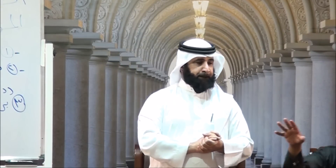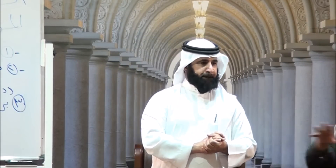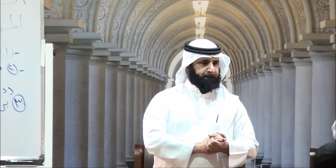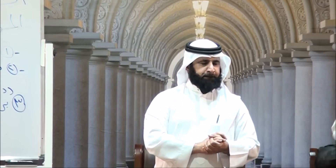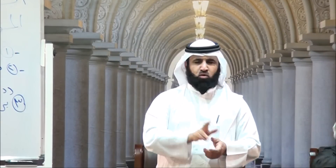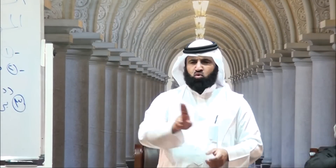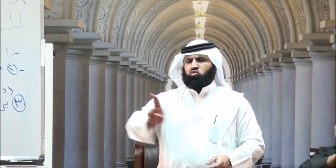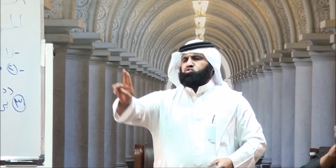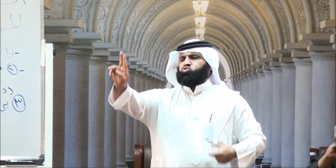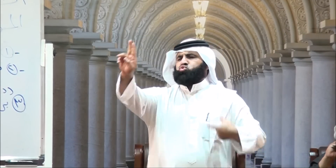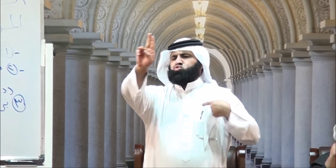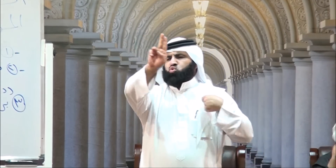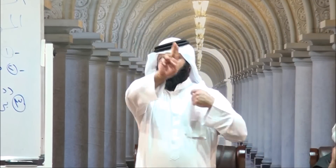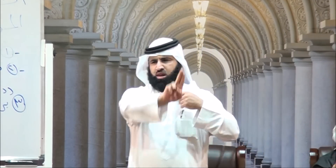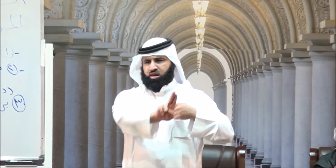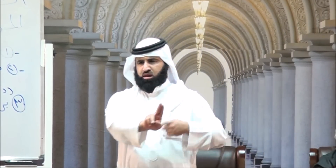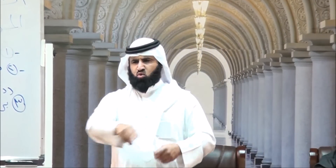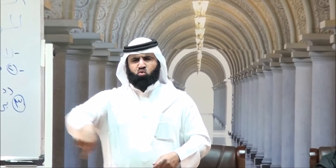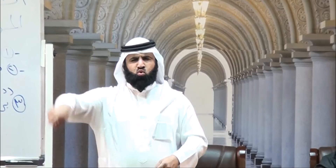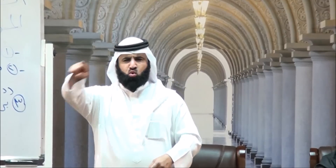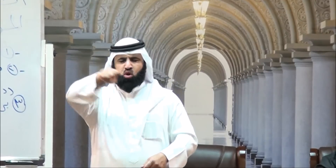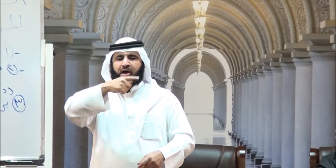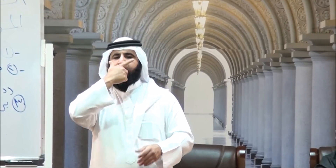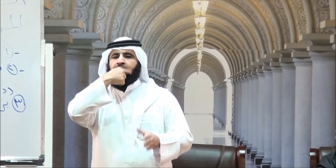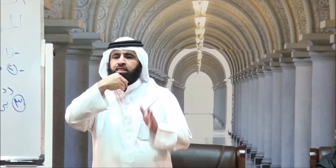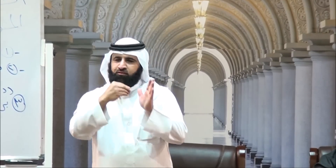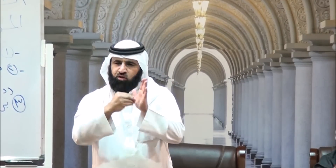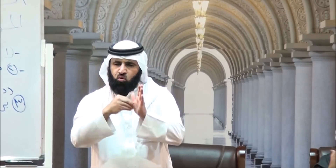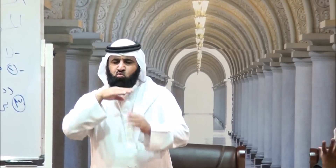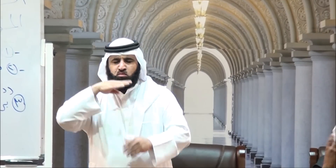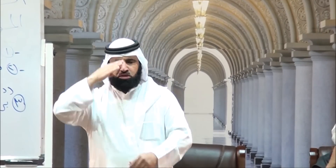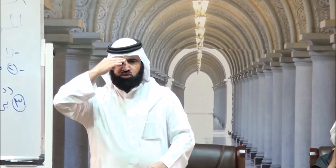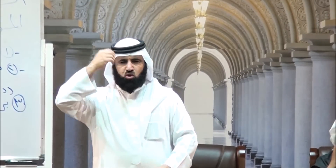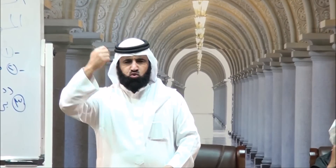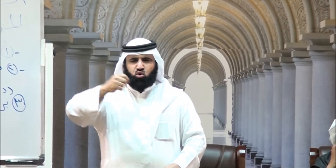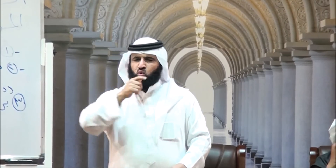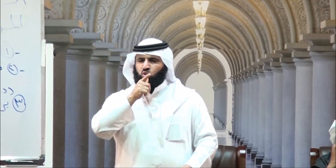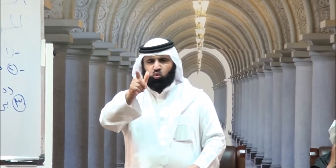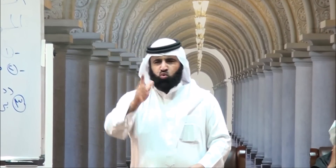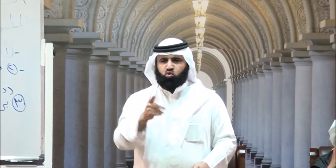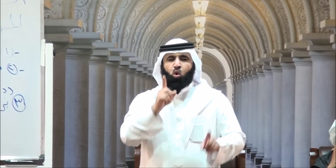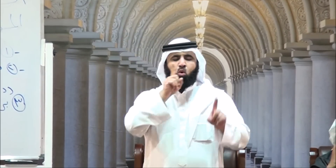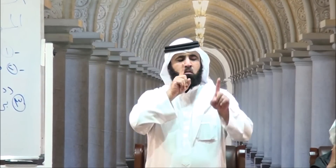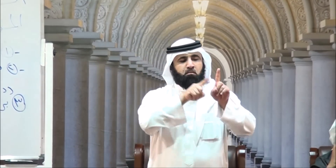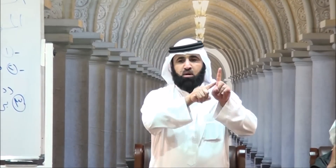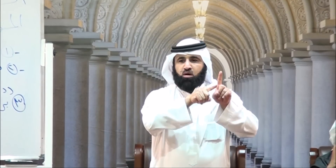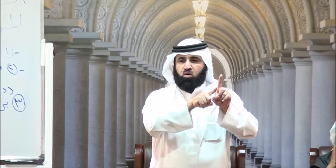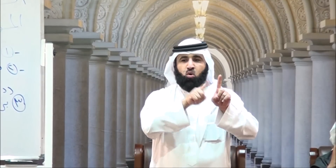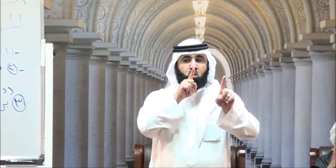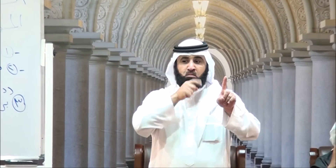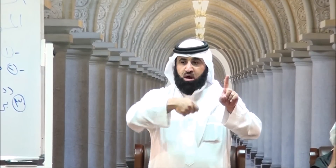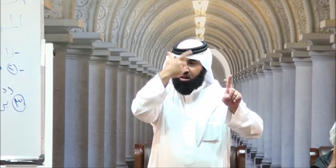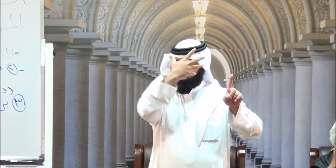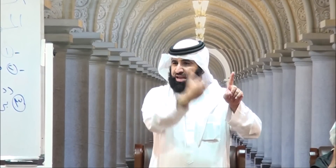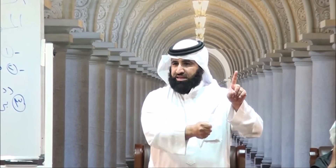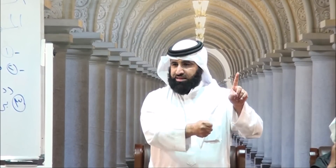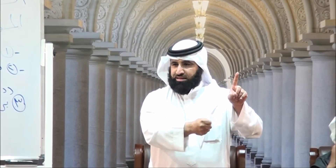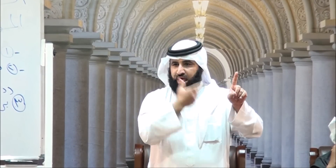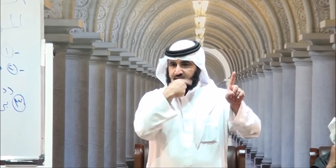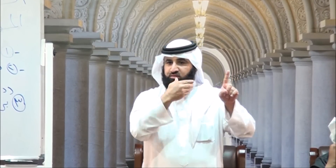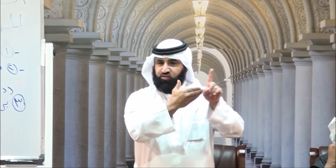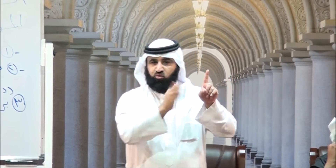قال انا بسالكم سؤال، كلكم تعرفون حديث النبي صلى الله عليه وسلم وش قال عن الام؟ الجنه